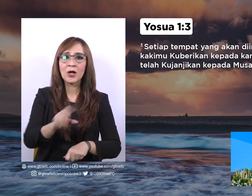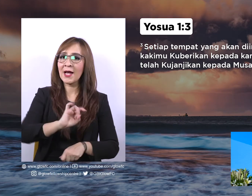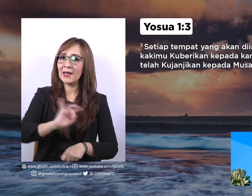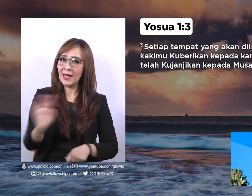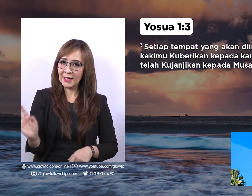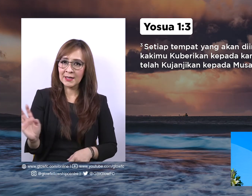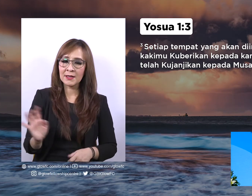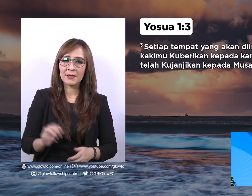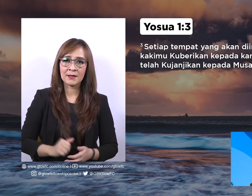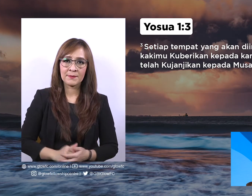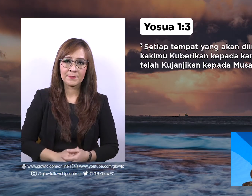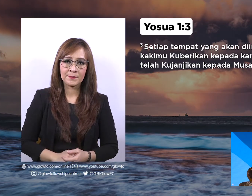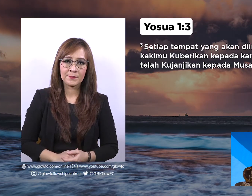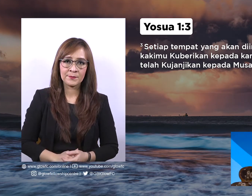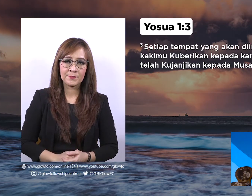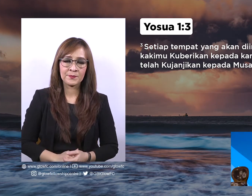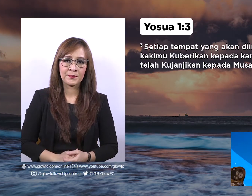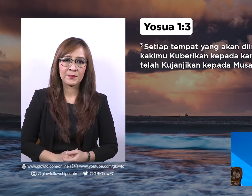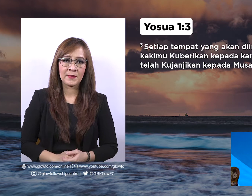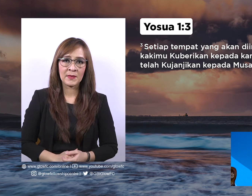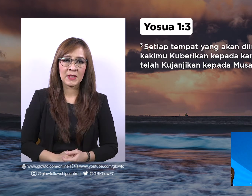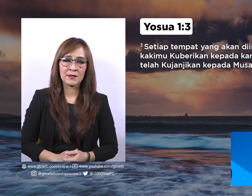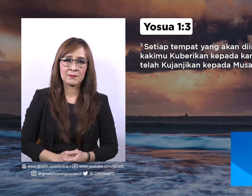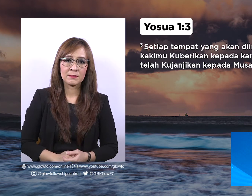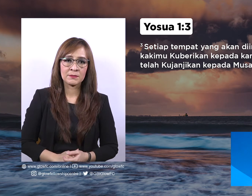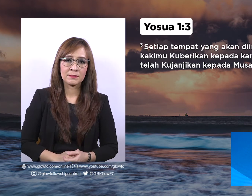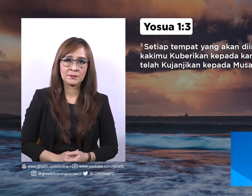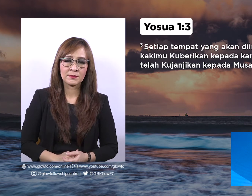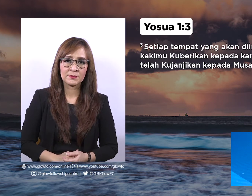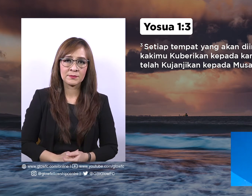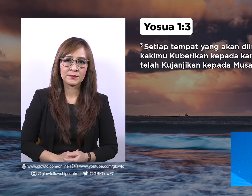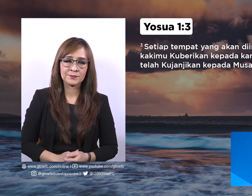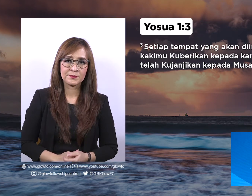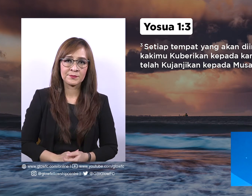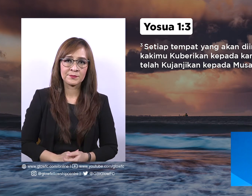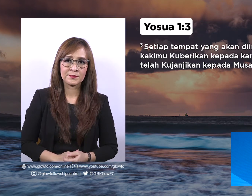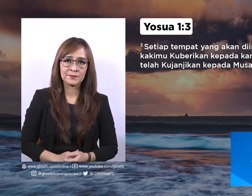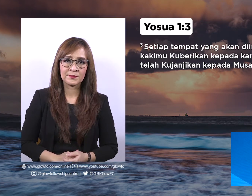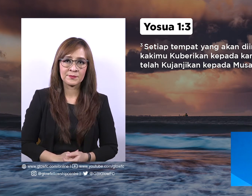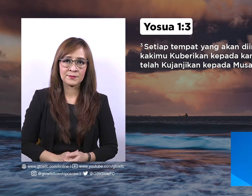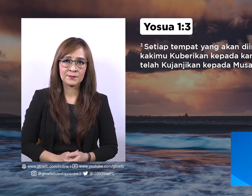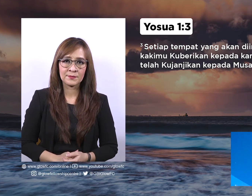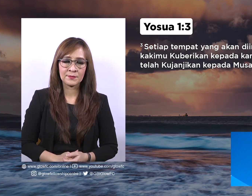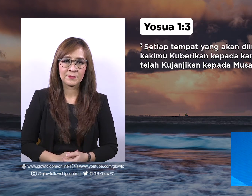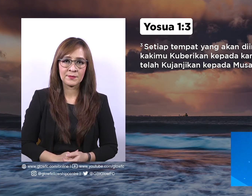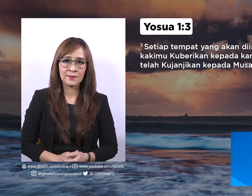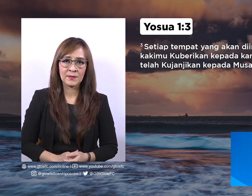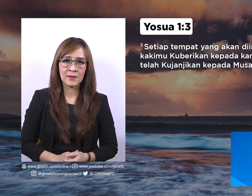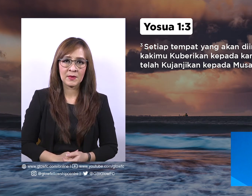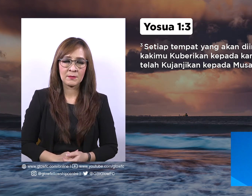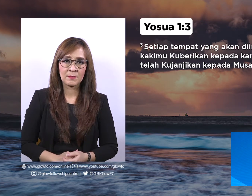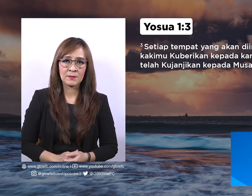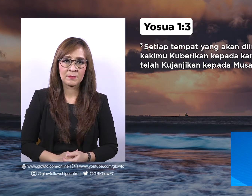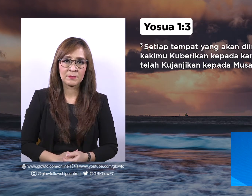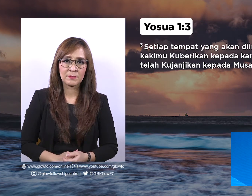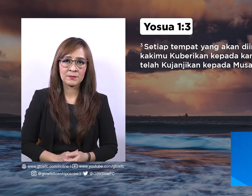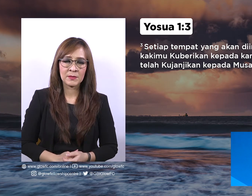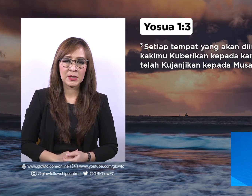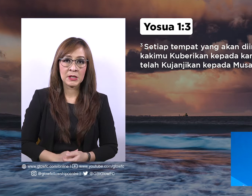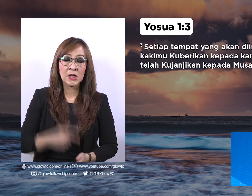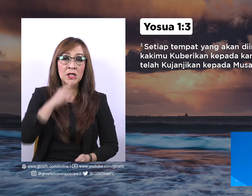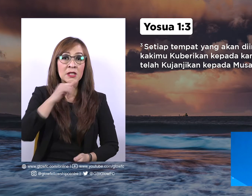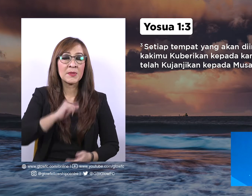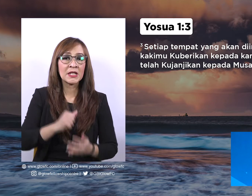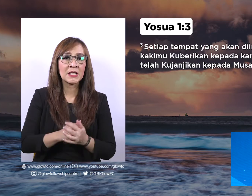selanjutnya Hai setiap tempat yang diinjak oleh telapak kaki Hai kuberikan kepada kamu